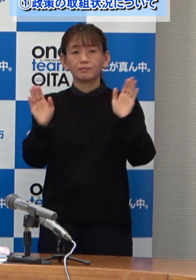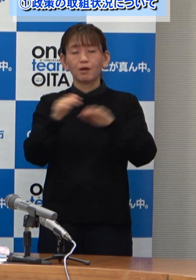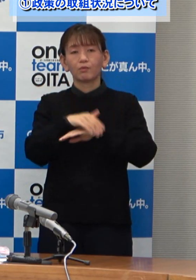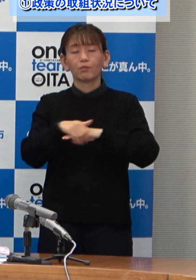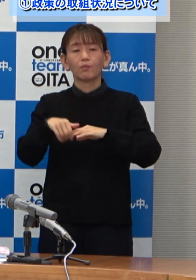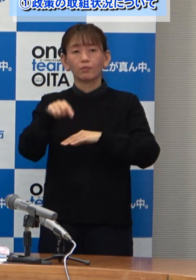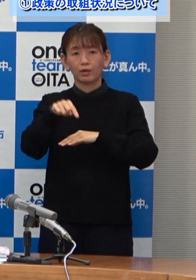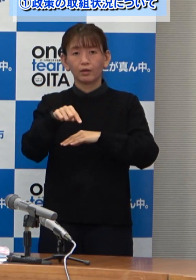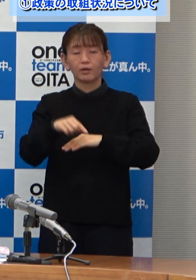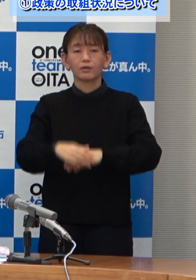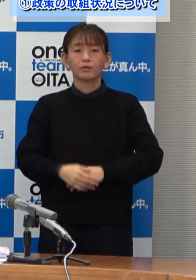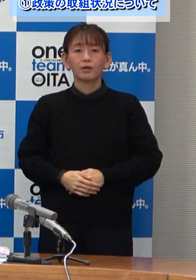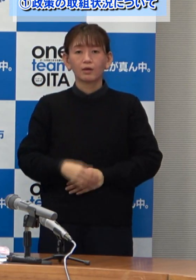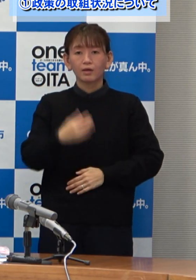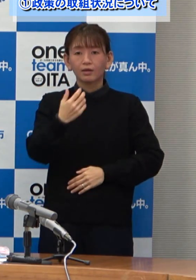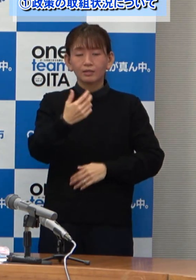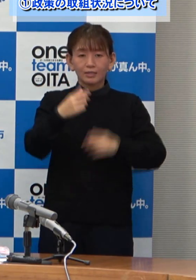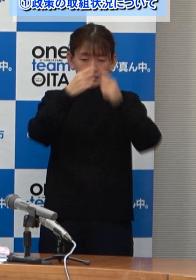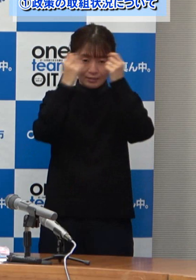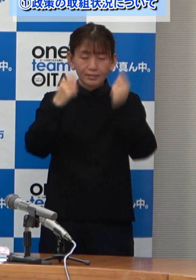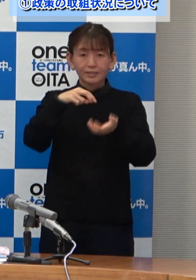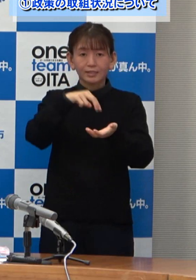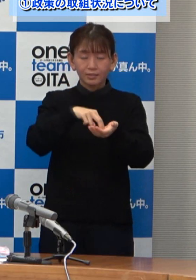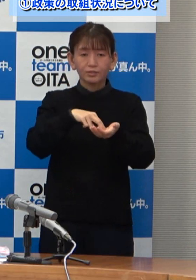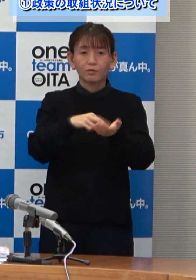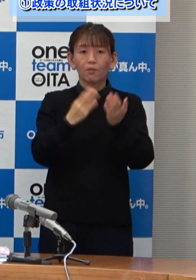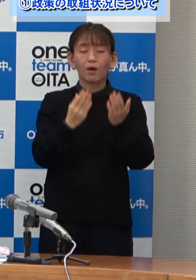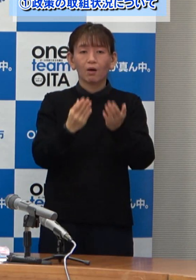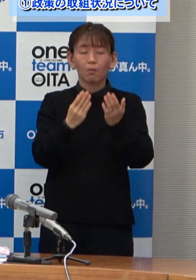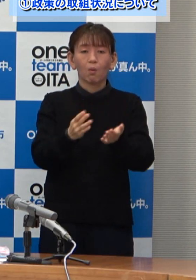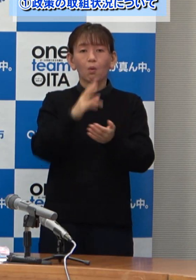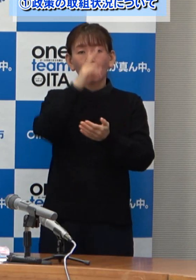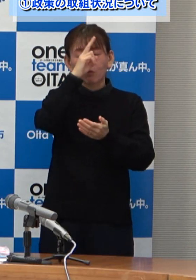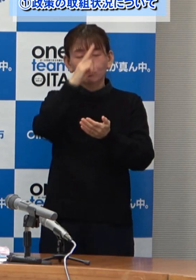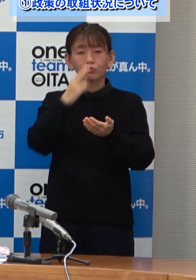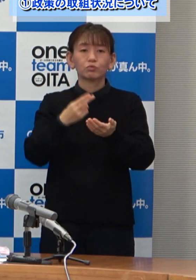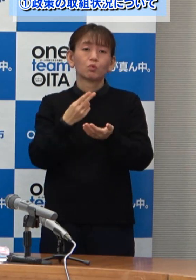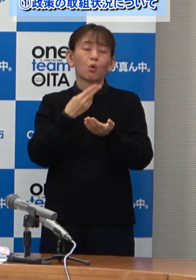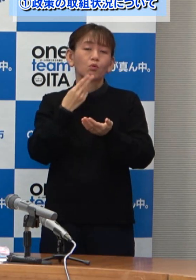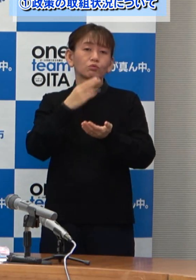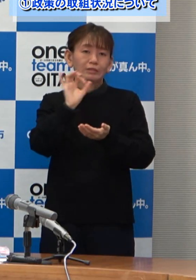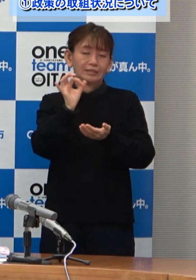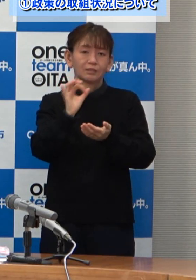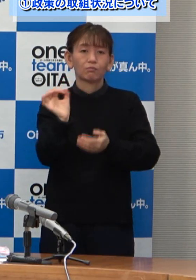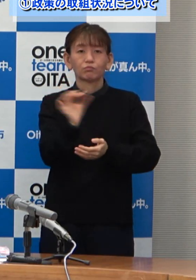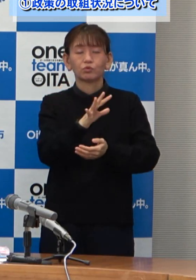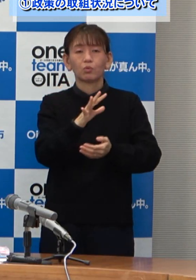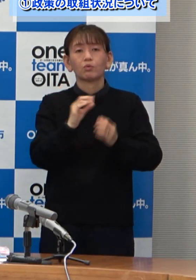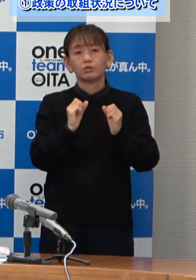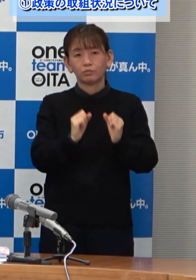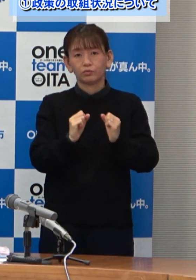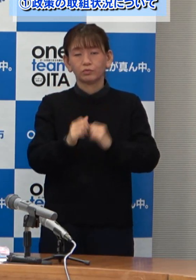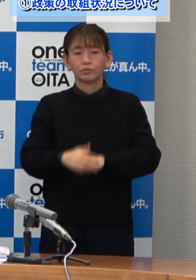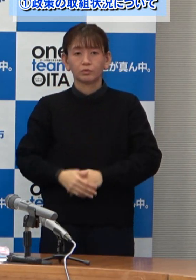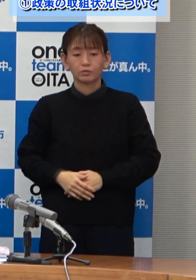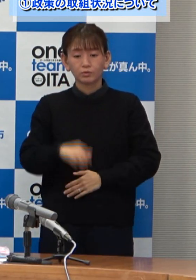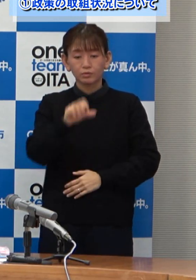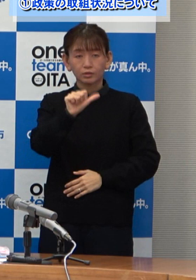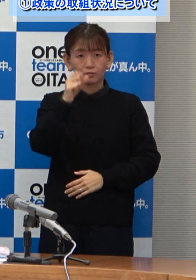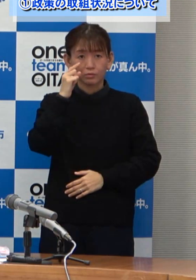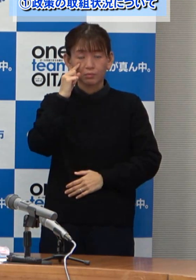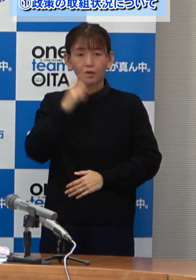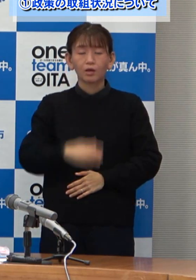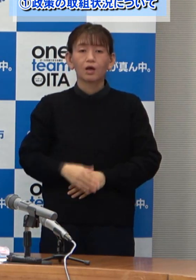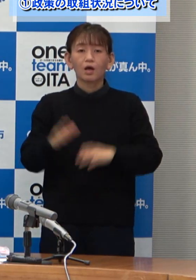え市立中学校の学校給食について無償化します5つ目子供医療